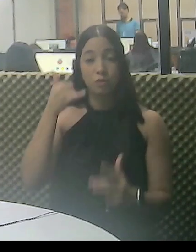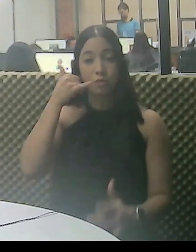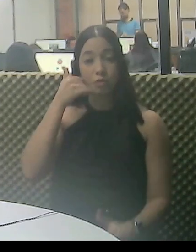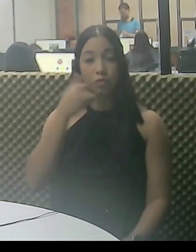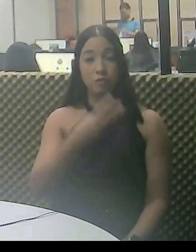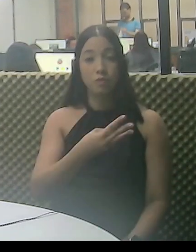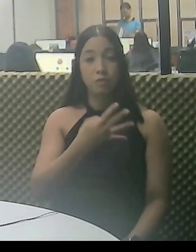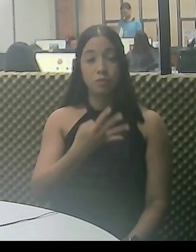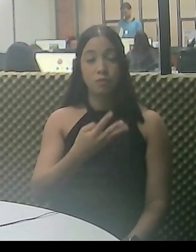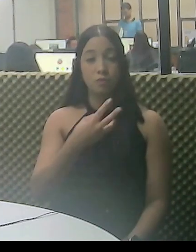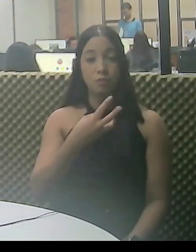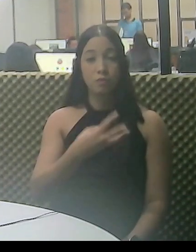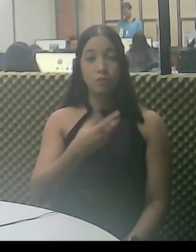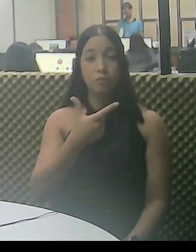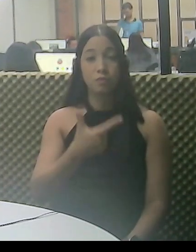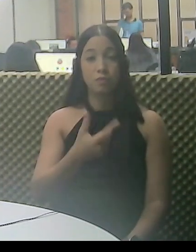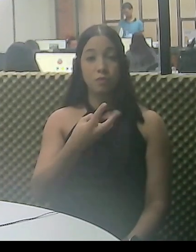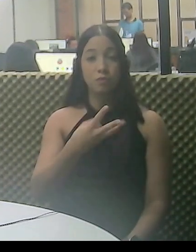telefone